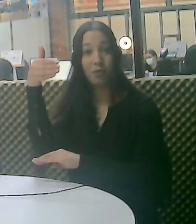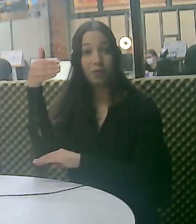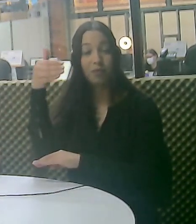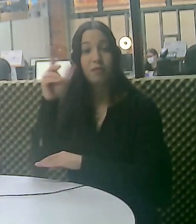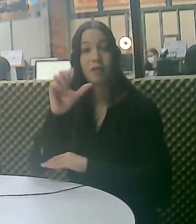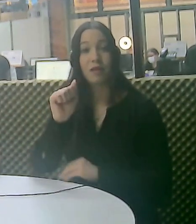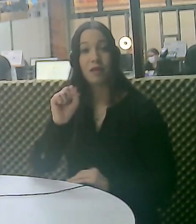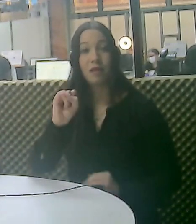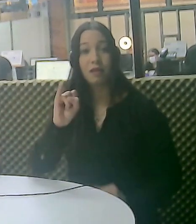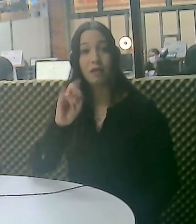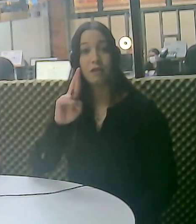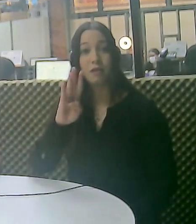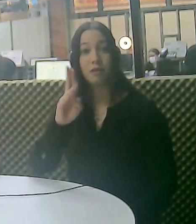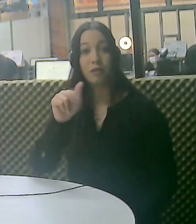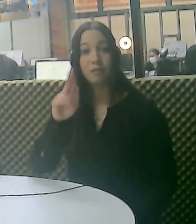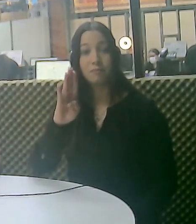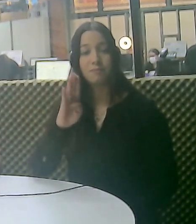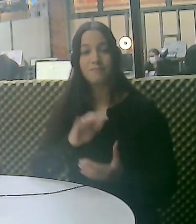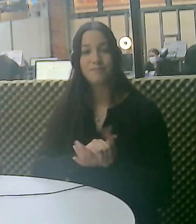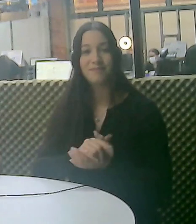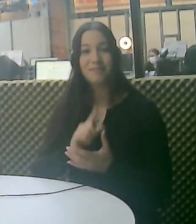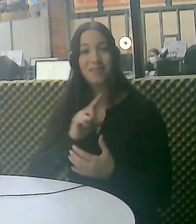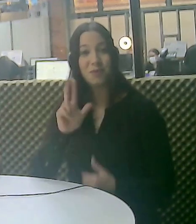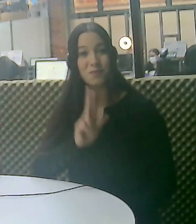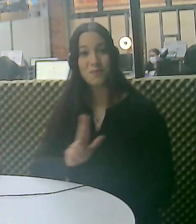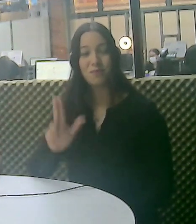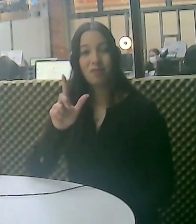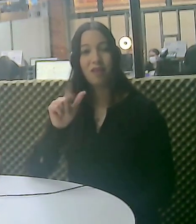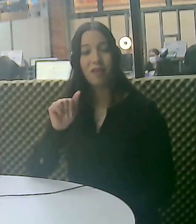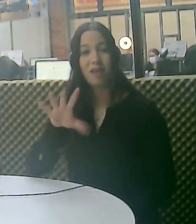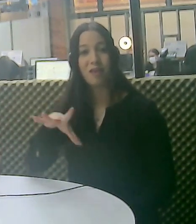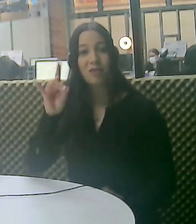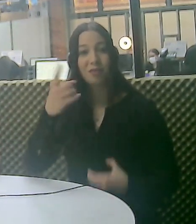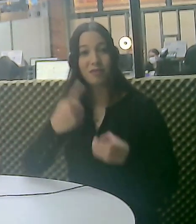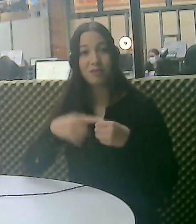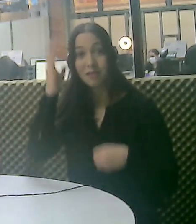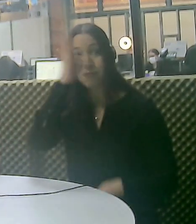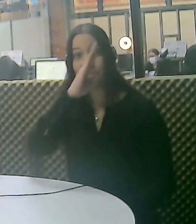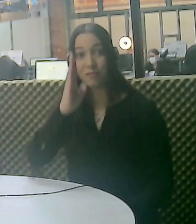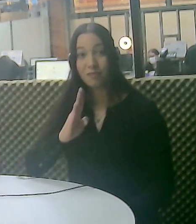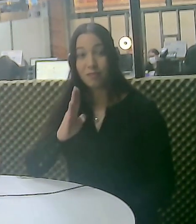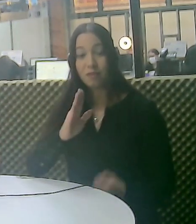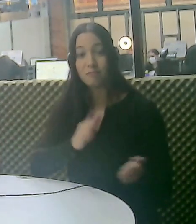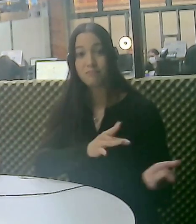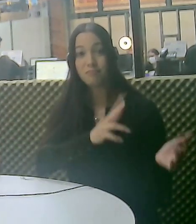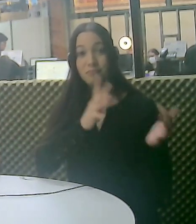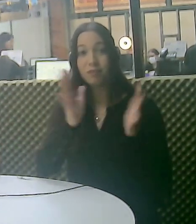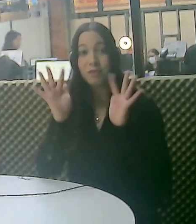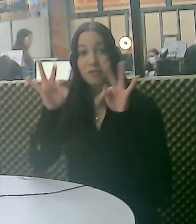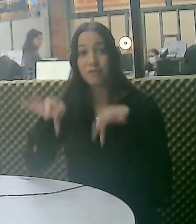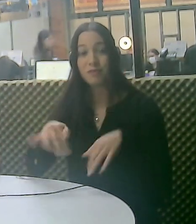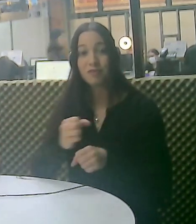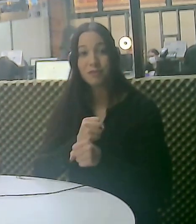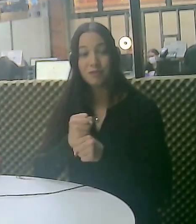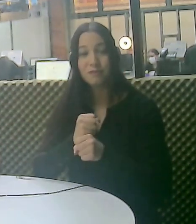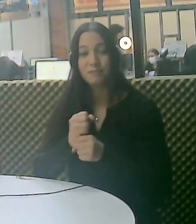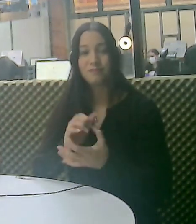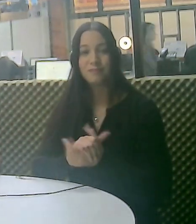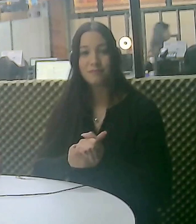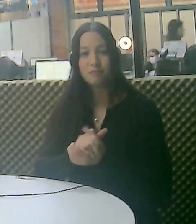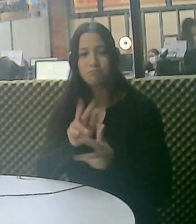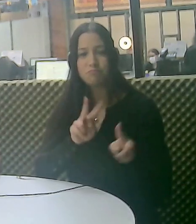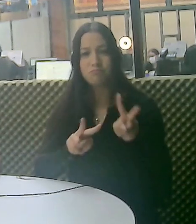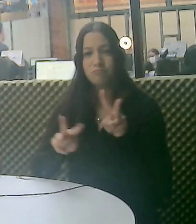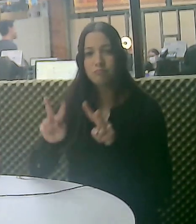o Airbnb. O ranking apontou Uberlândia entre os destinos em alta no Brasil durante o período de fim de ano. A análise